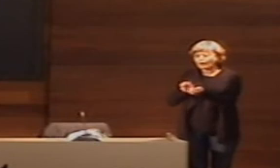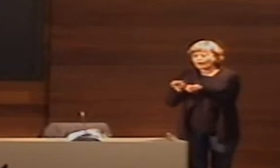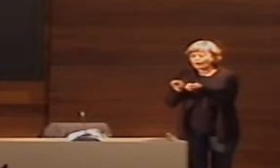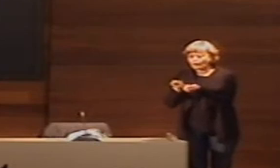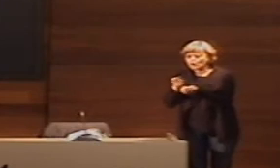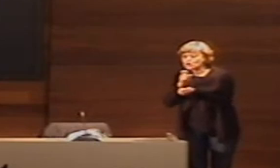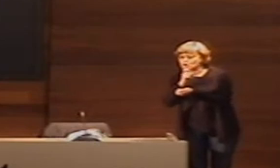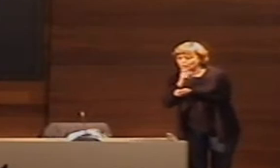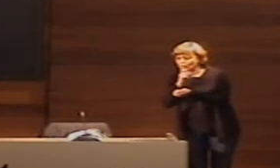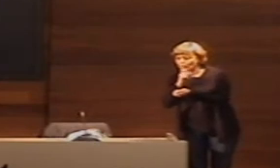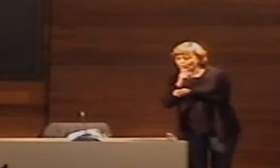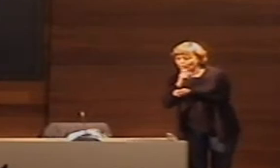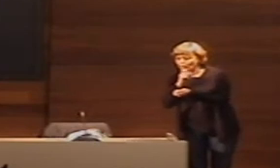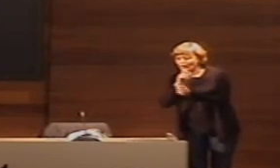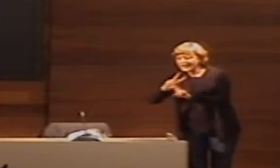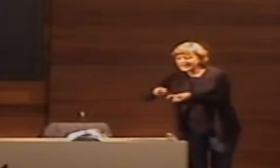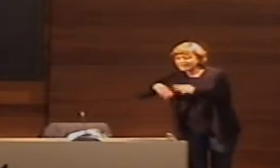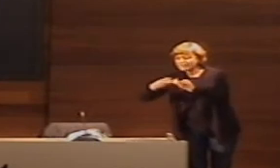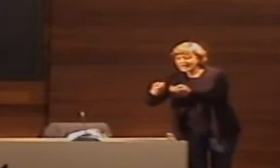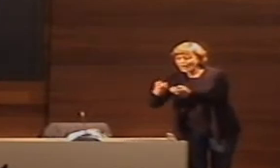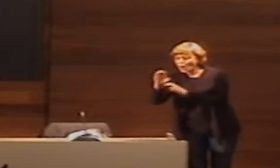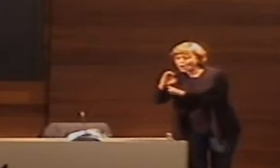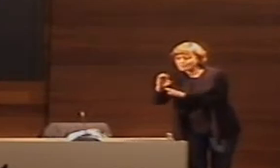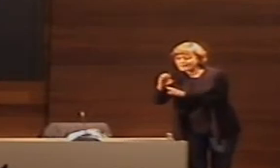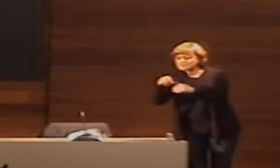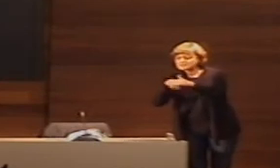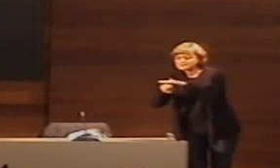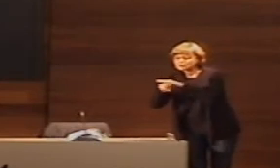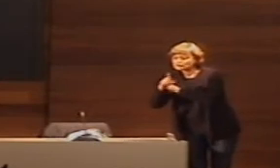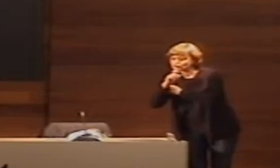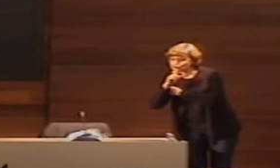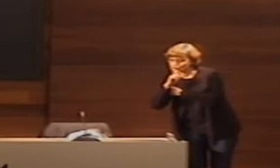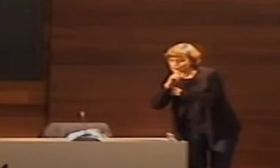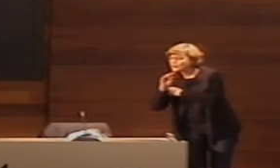y luego la merma que puede tener ese orgánico que se está recibiendo allí.